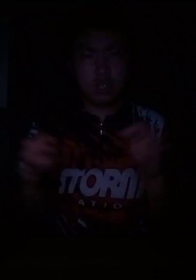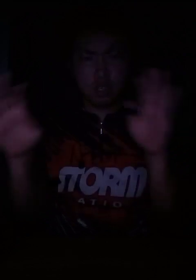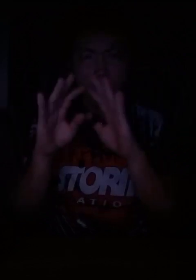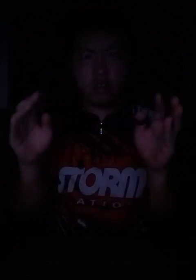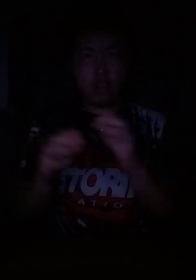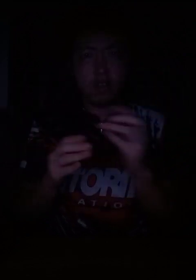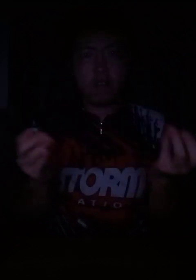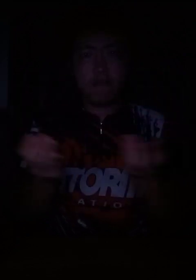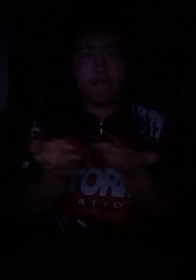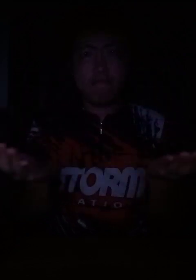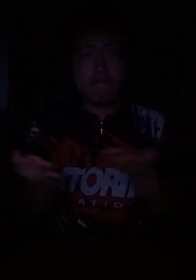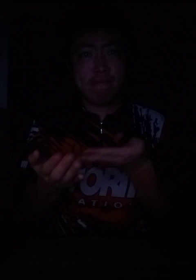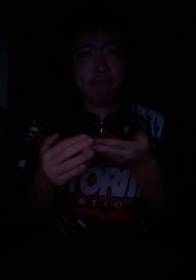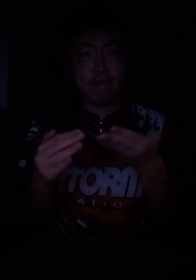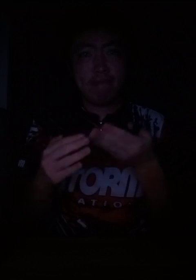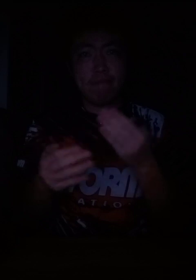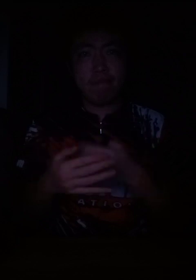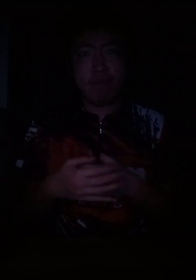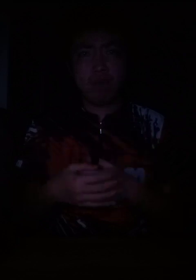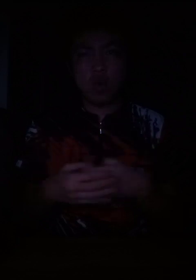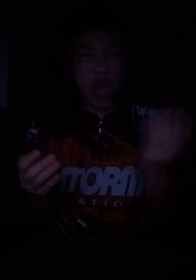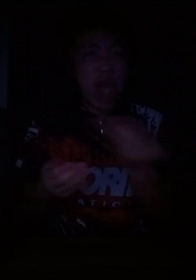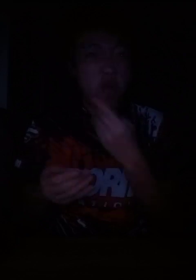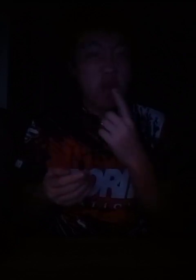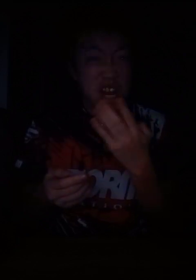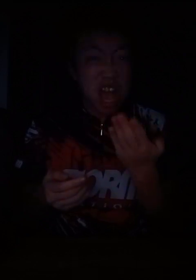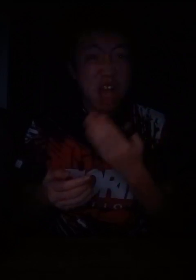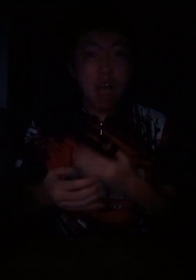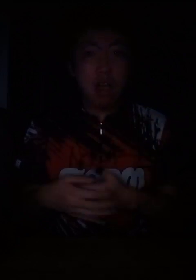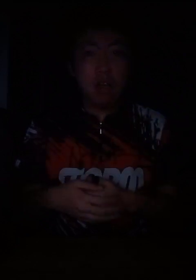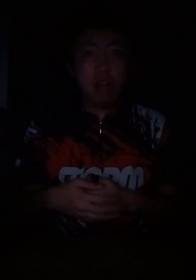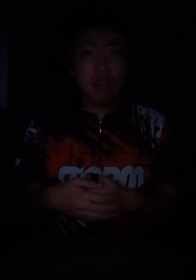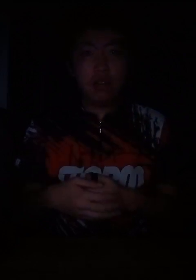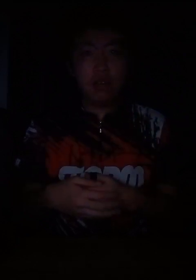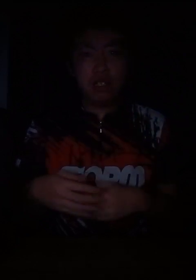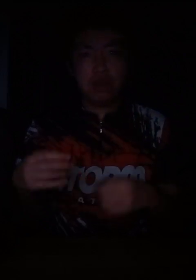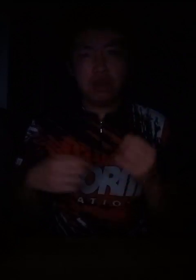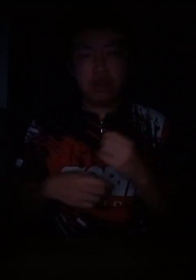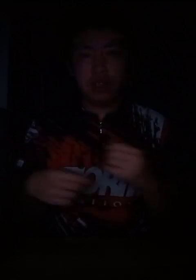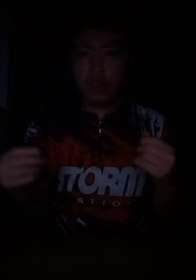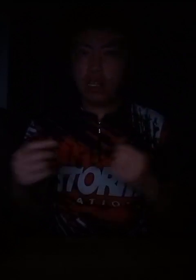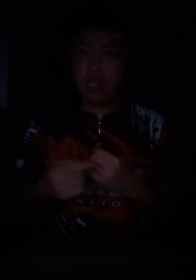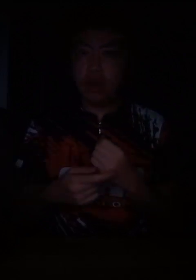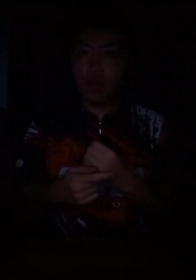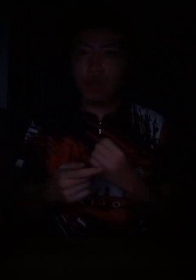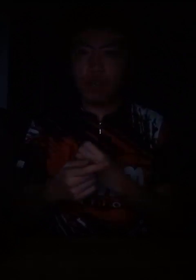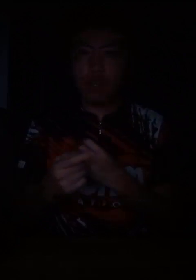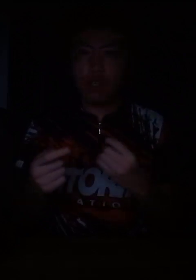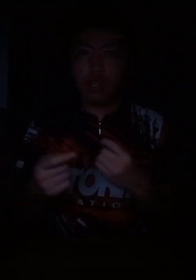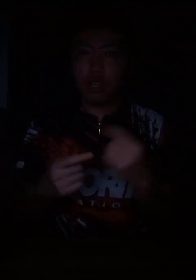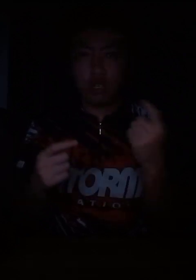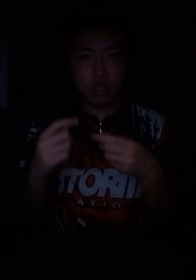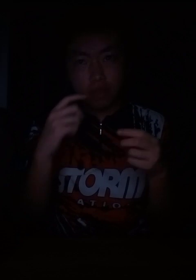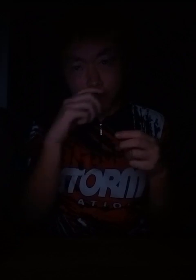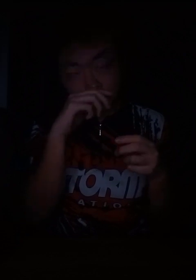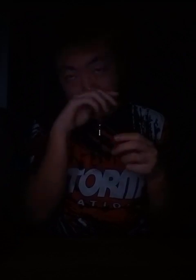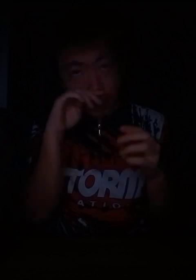모셔다 줬는데 누구 집인지 몰라요? 왜 몰라? TV조선은 손 사장이 피해자 측에 전화를 했는지 확인하기 위해 전화